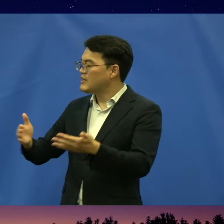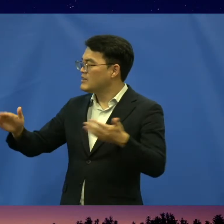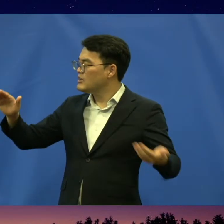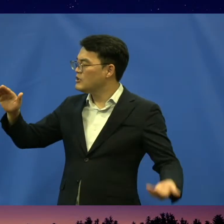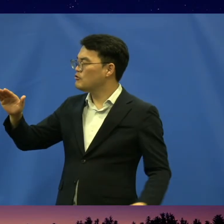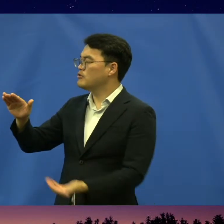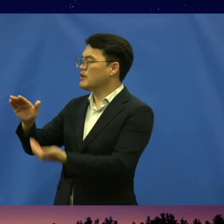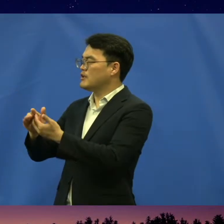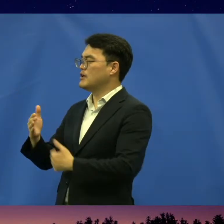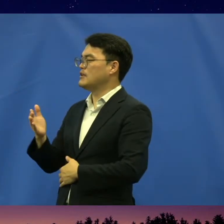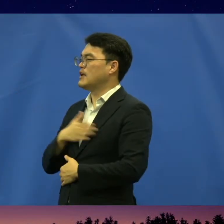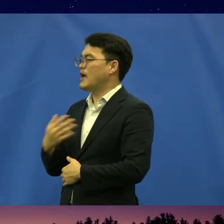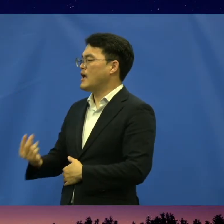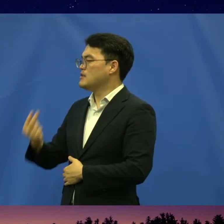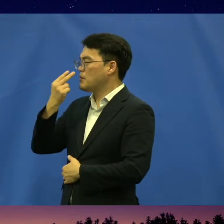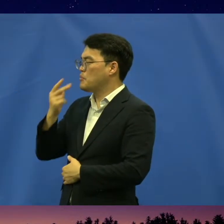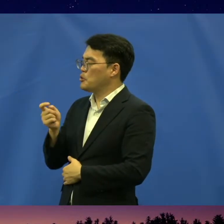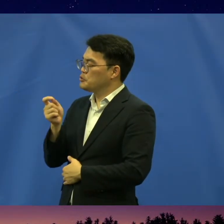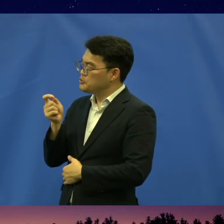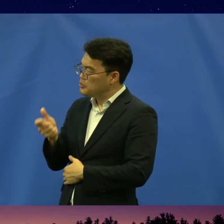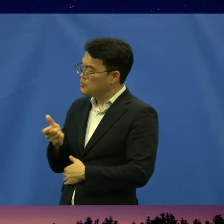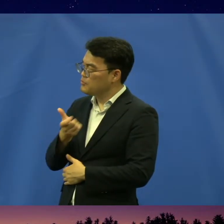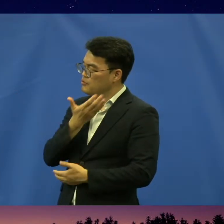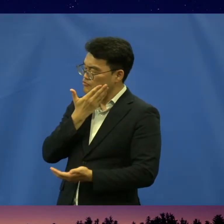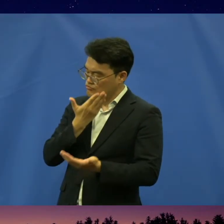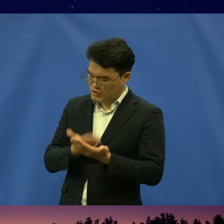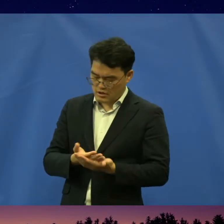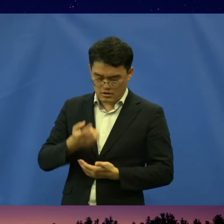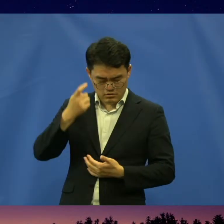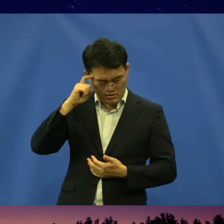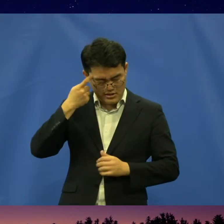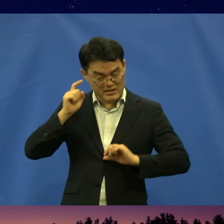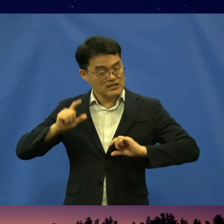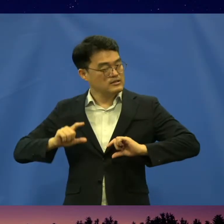생명조차 조금도 귀한 것으로 여기지 아니하노라.